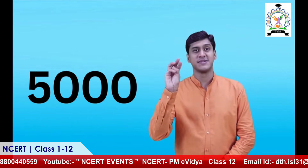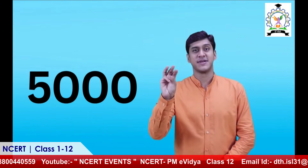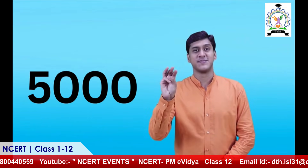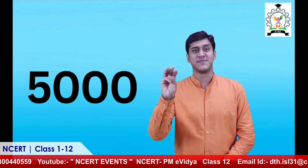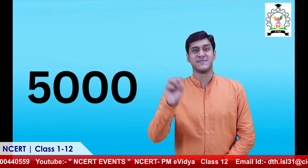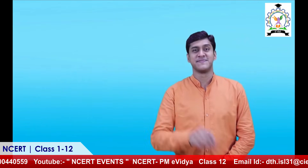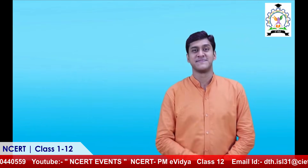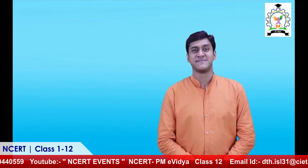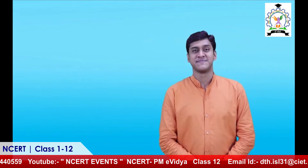5000